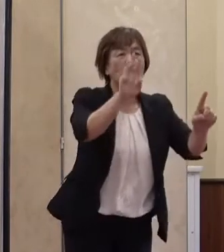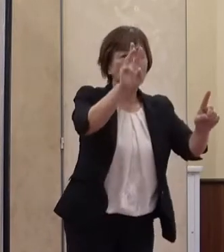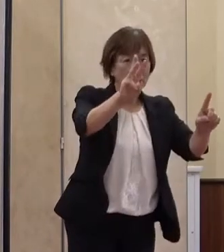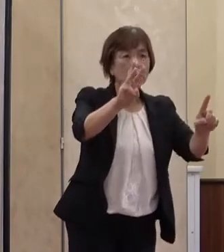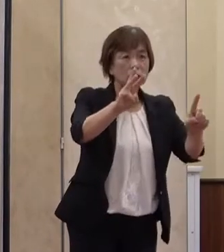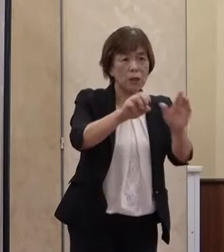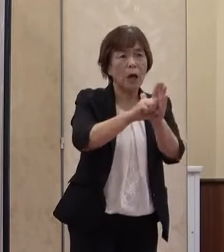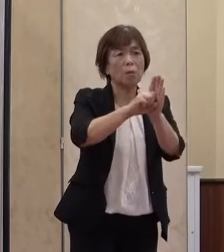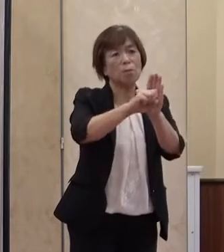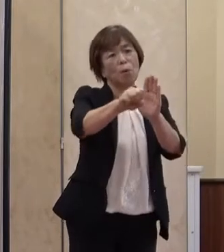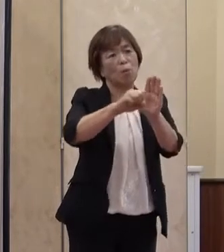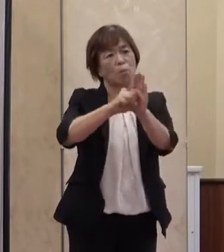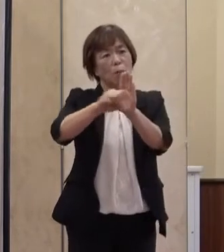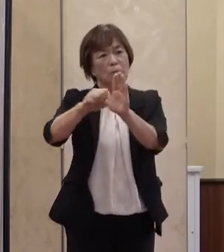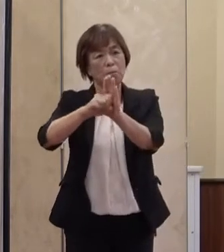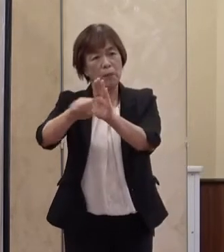の